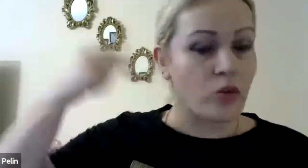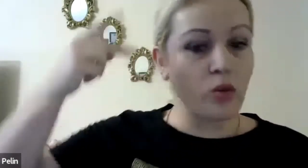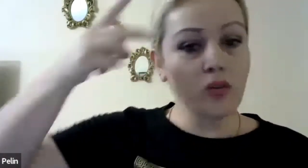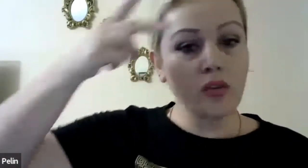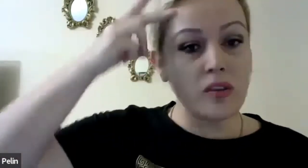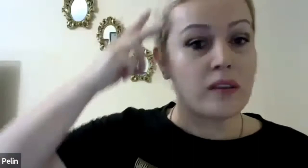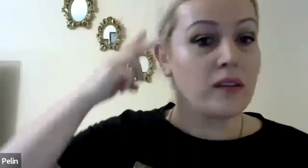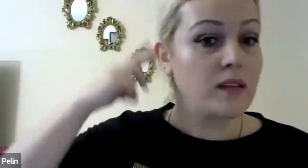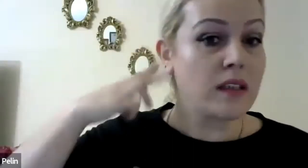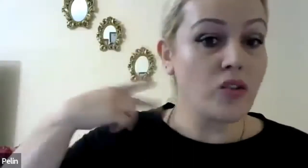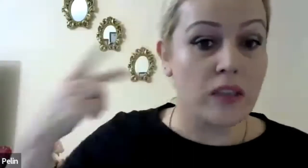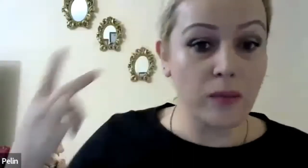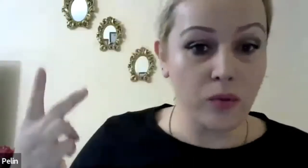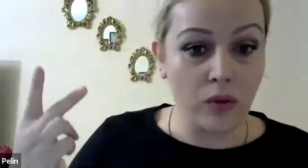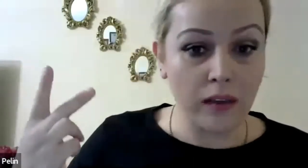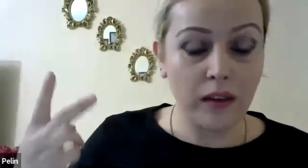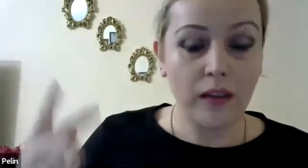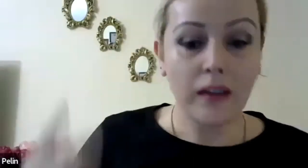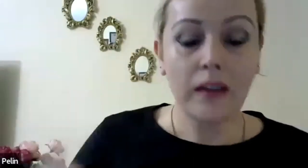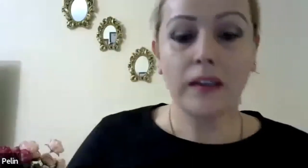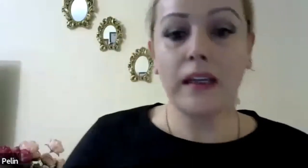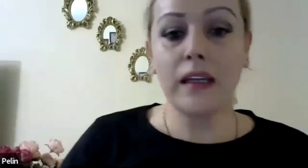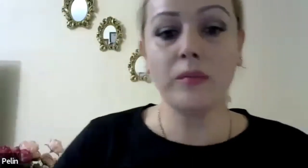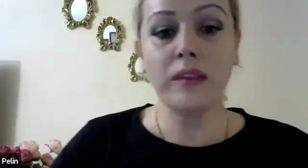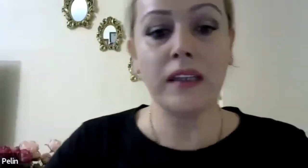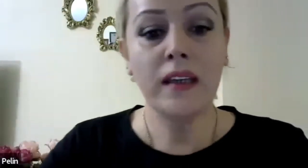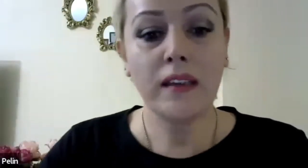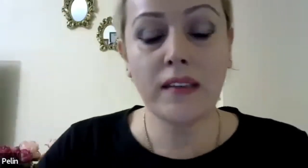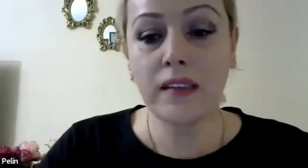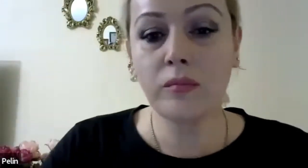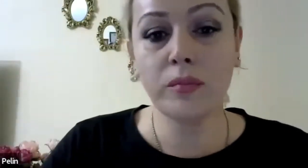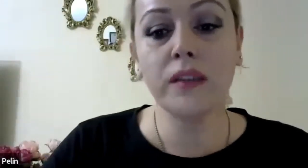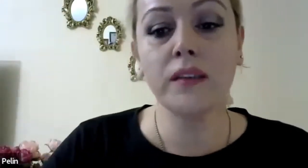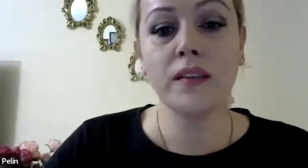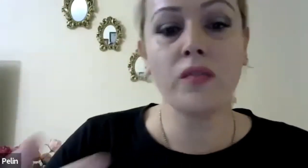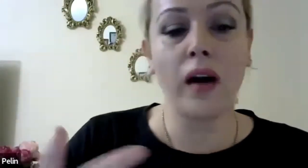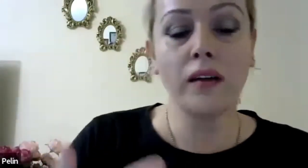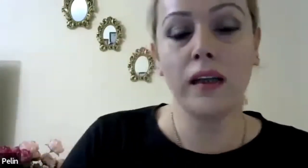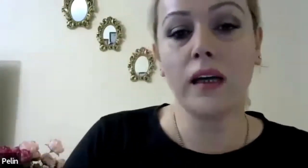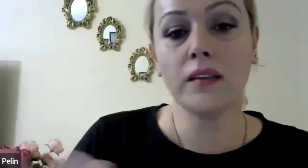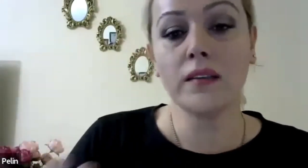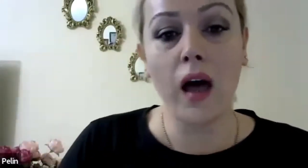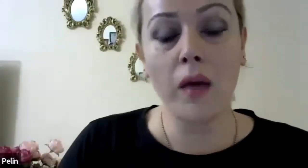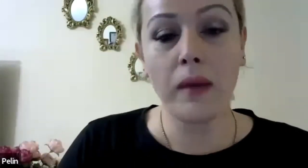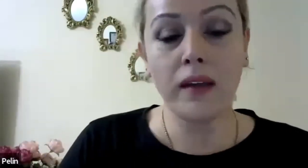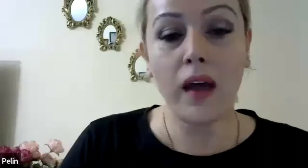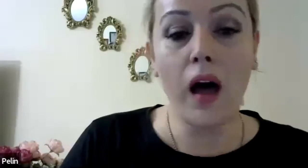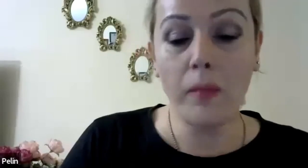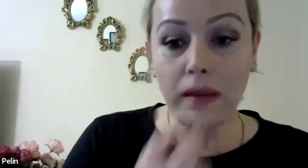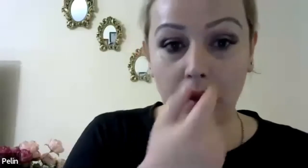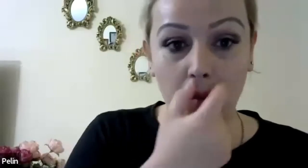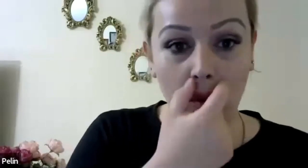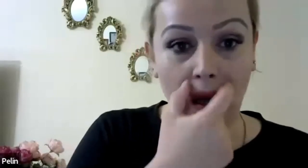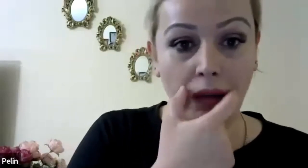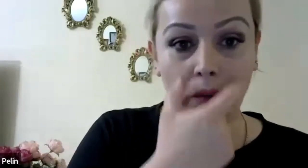olduğu için sarışın yapıyorlar. Diyelim ki sizin bıyığınız var, adınız Ahmet. Ahmet demiyorlar da